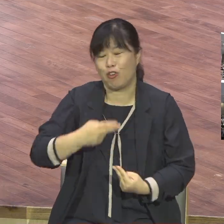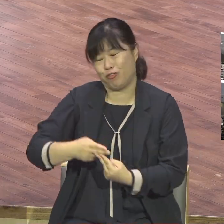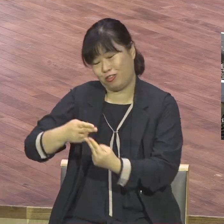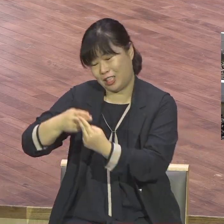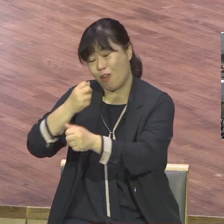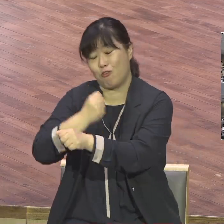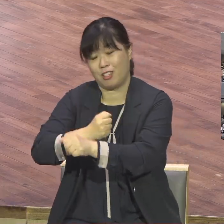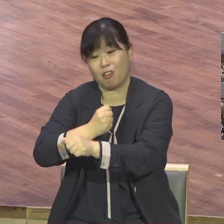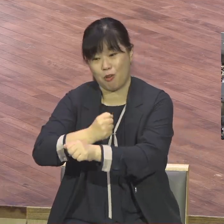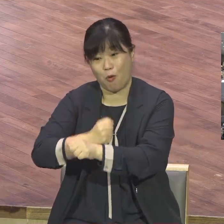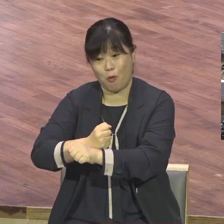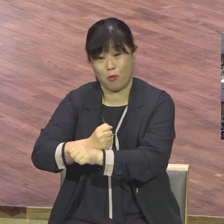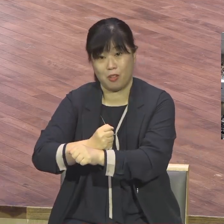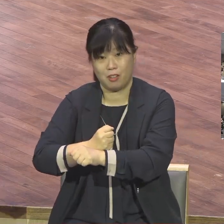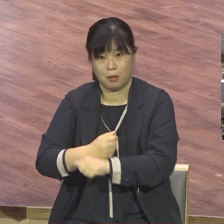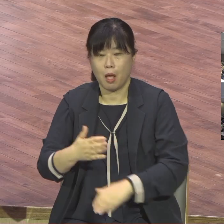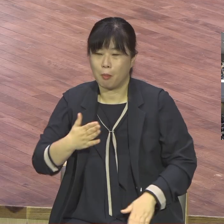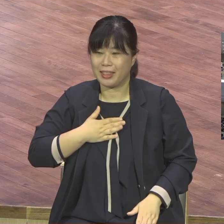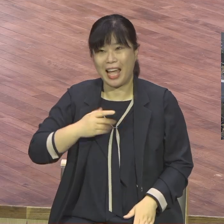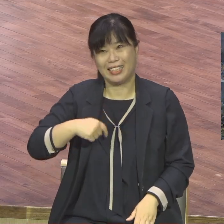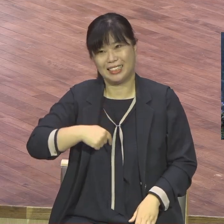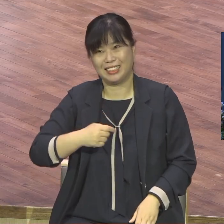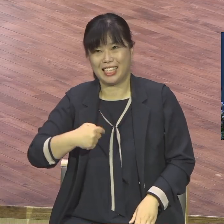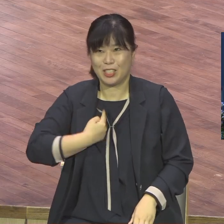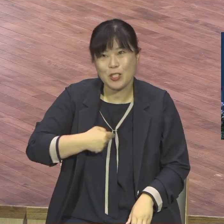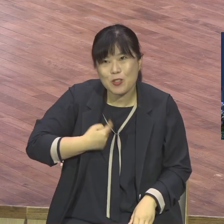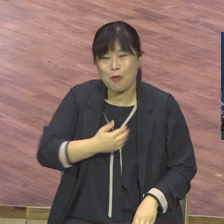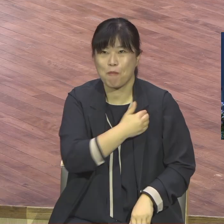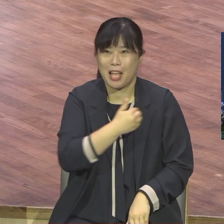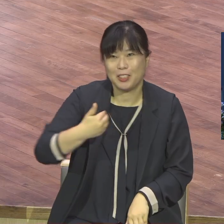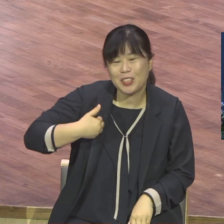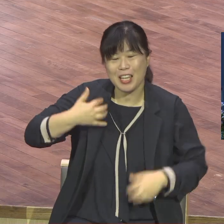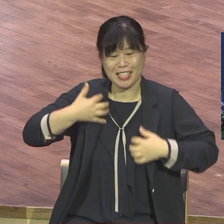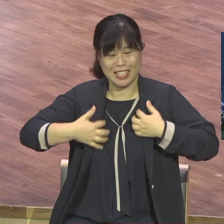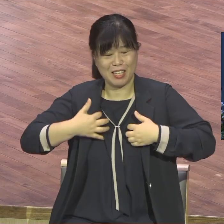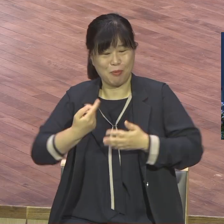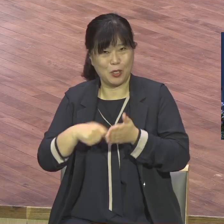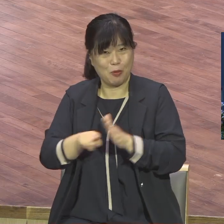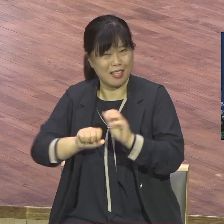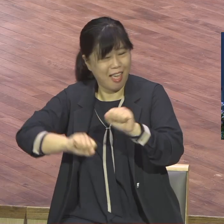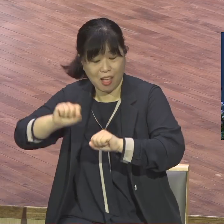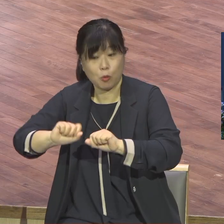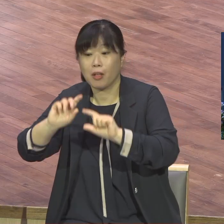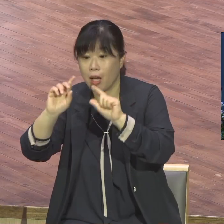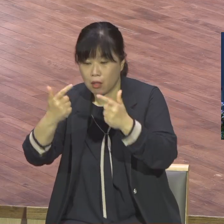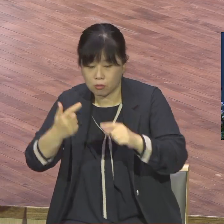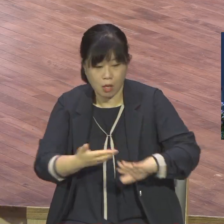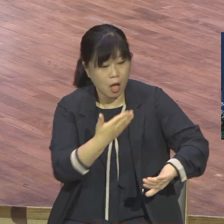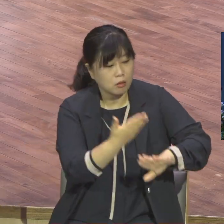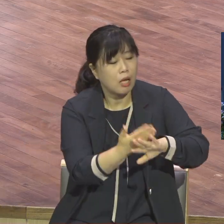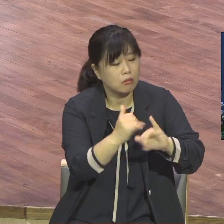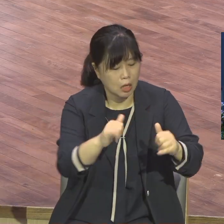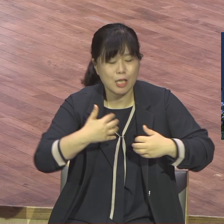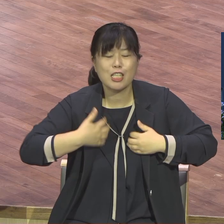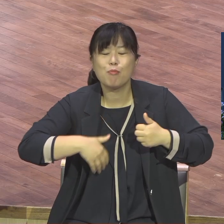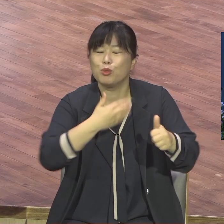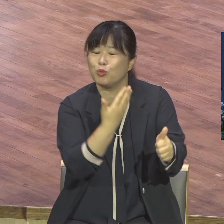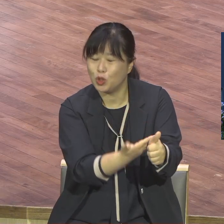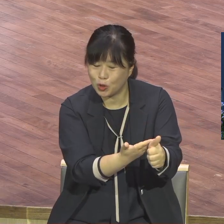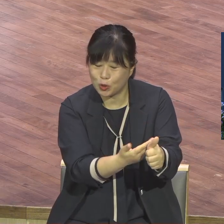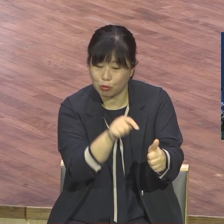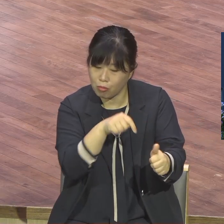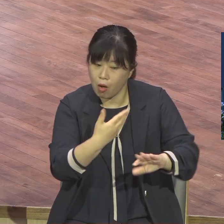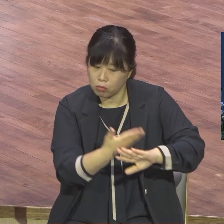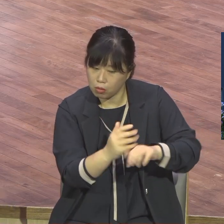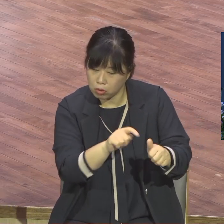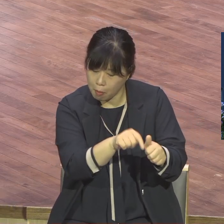할지니라. 나를 기쁘게 하는, 나를 만족해 하는 것이 아니라 이웃을, 다른 사람을 기쁘게 하고 다른 사람을 만족해